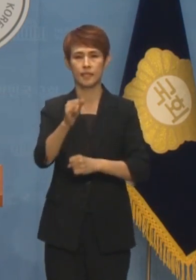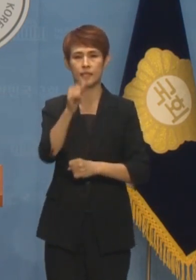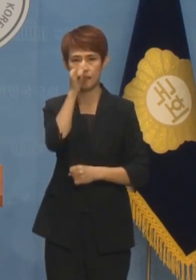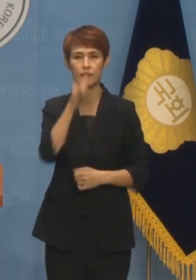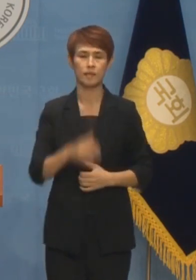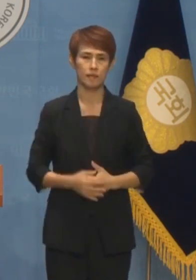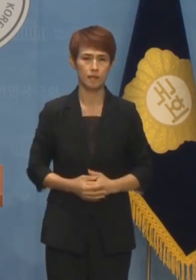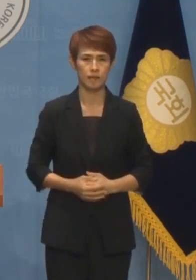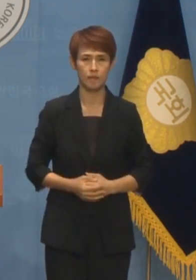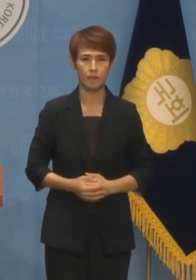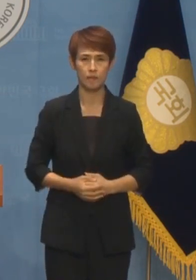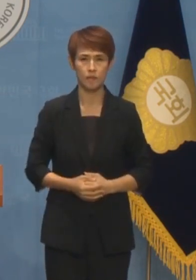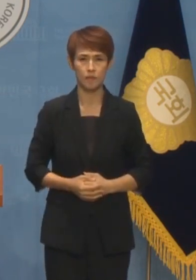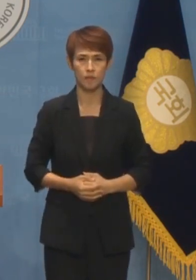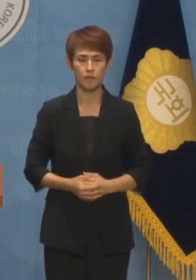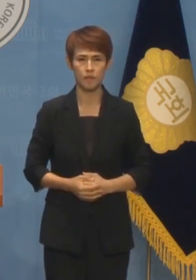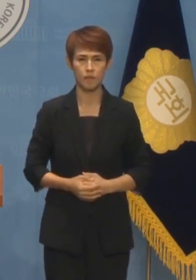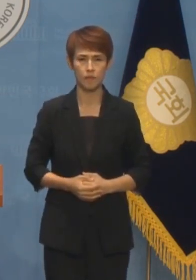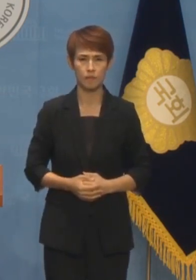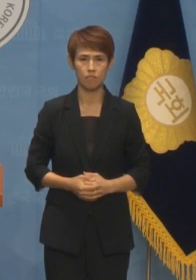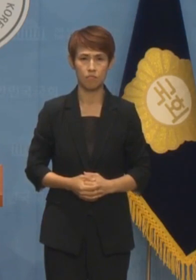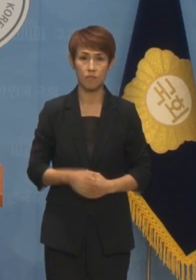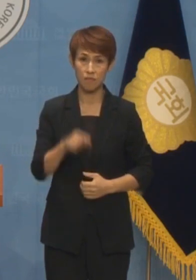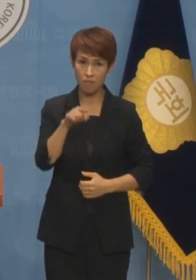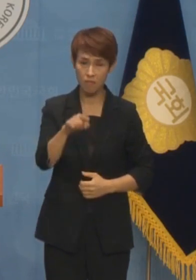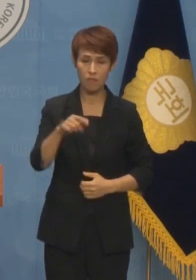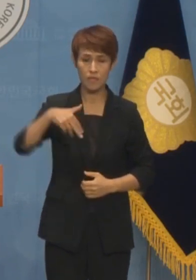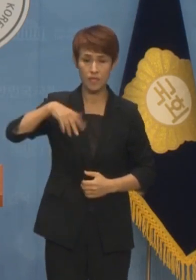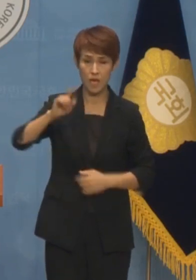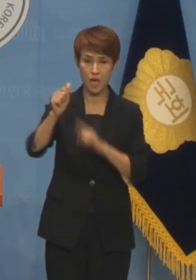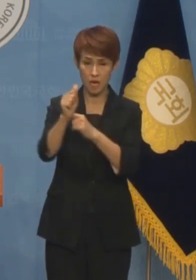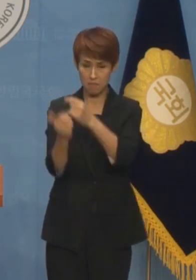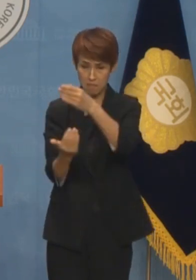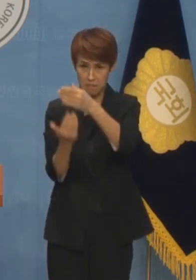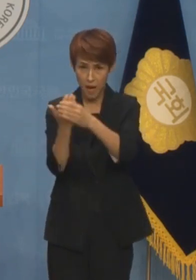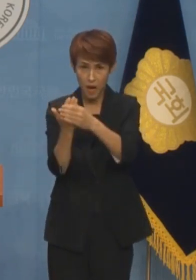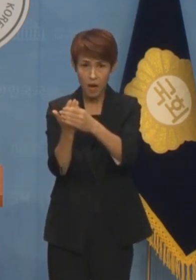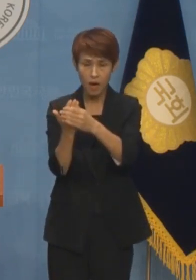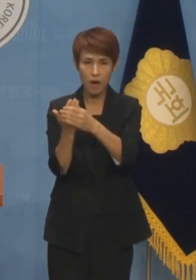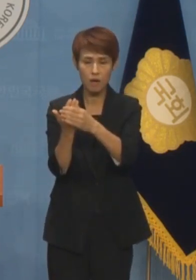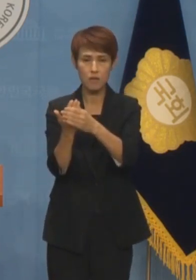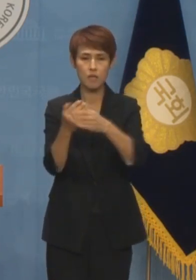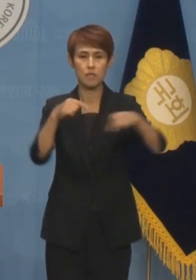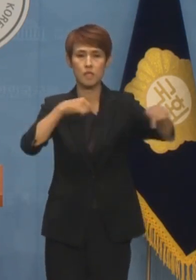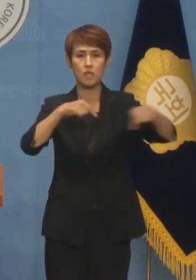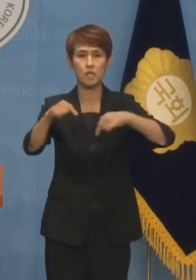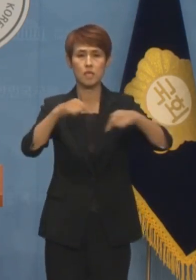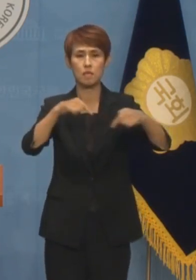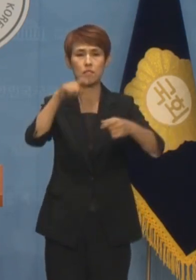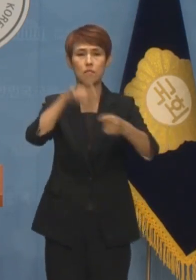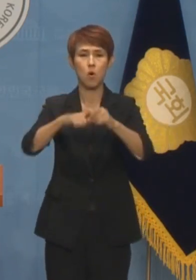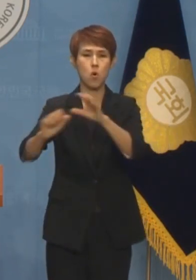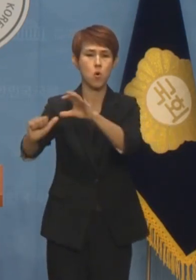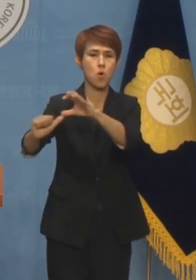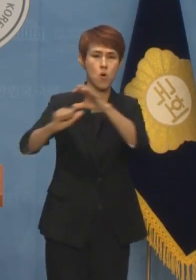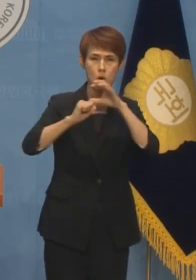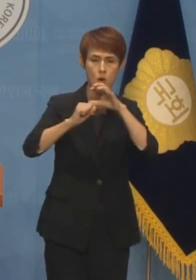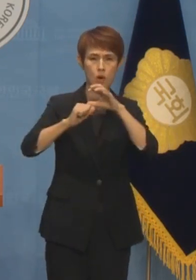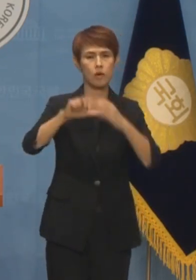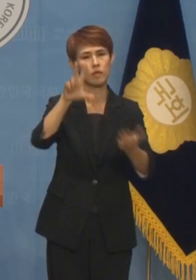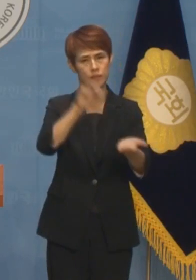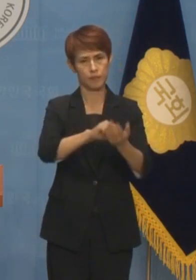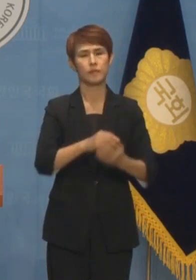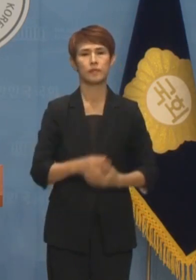정입니다 또한 이은 최상병 사건을 자신의 정치적 포트폴리오로 활용하려는